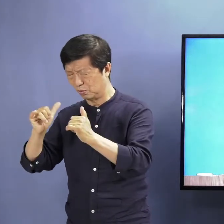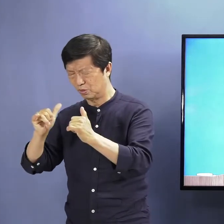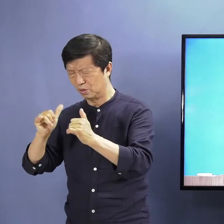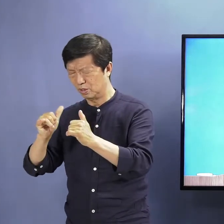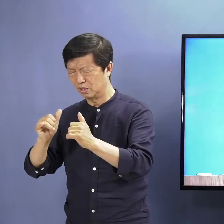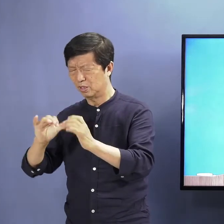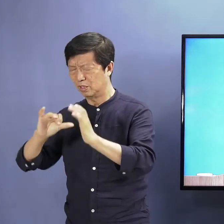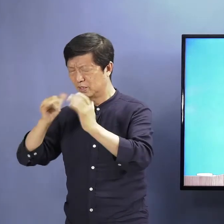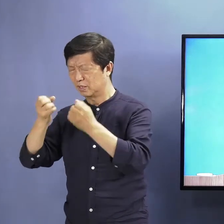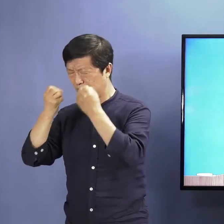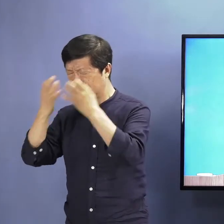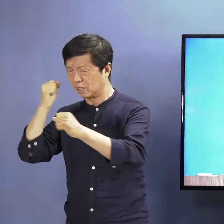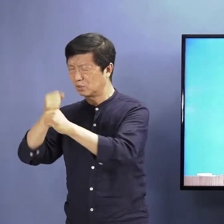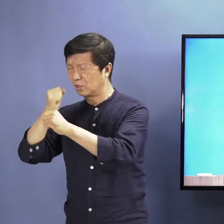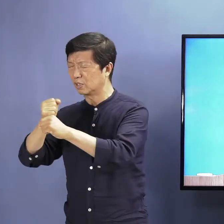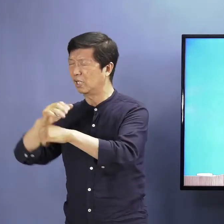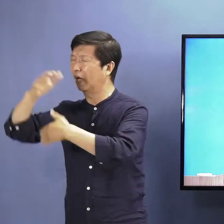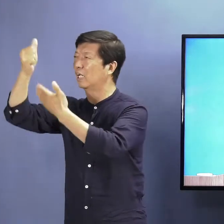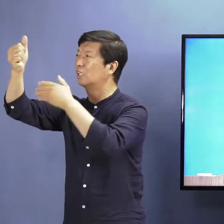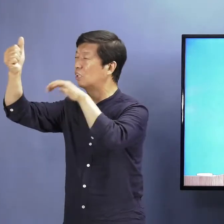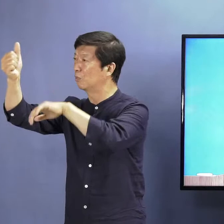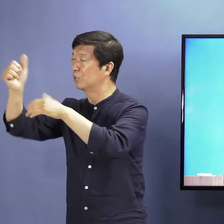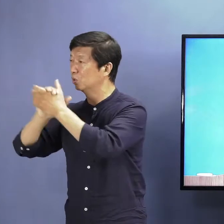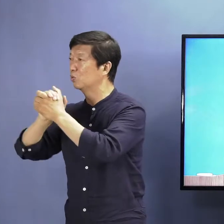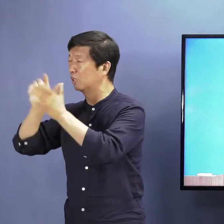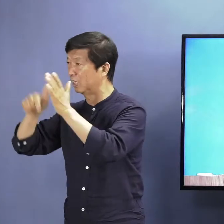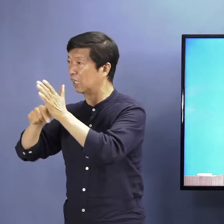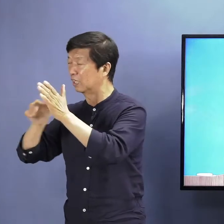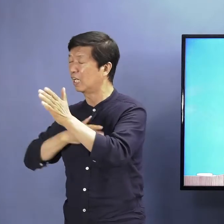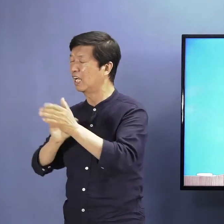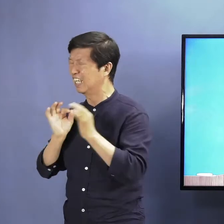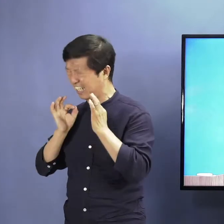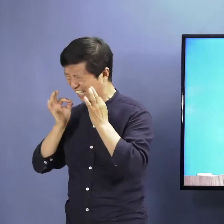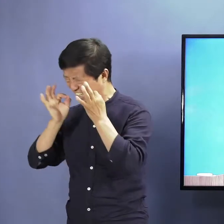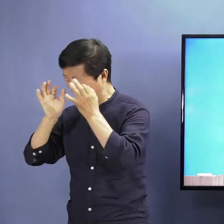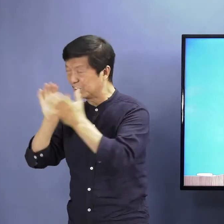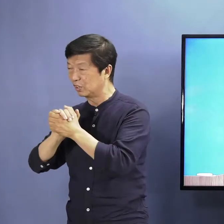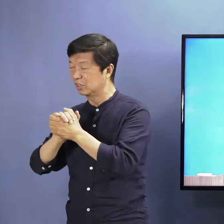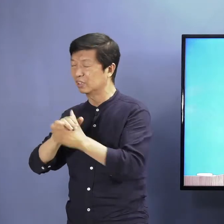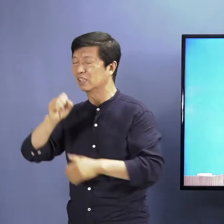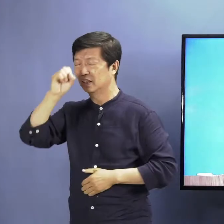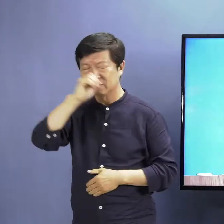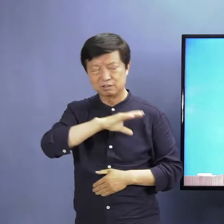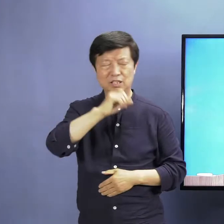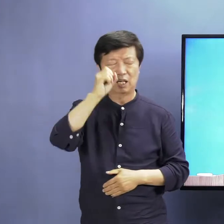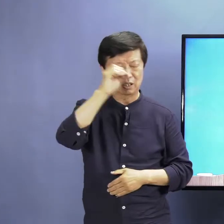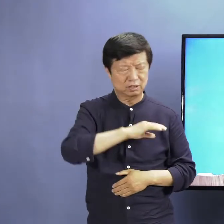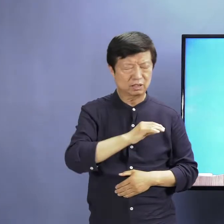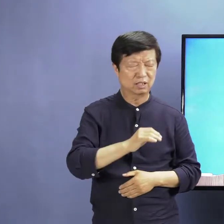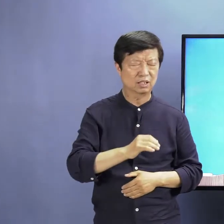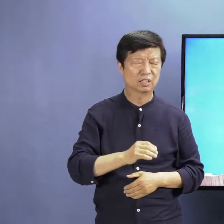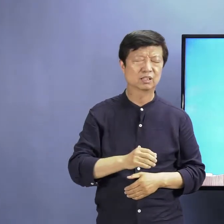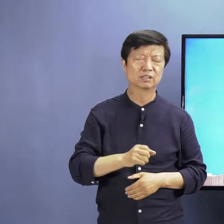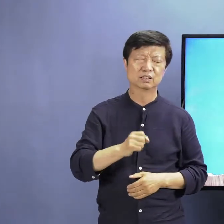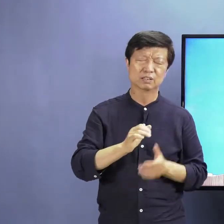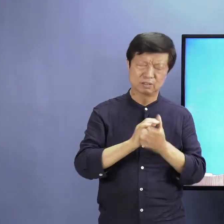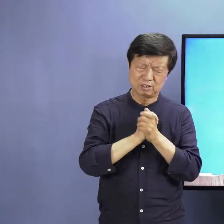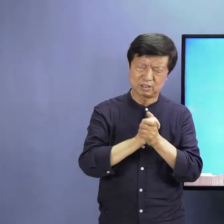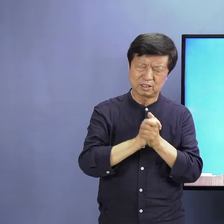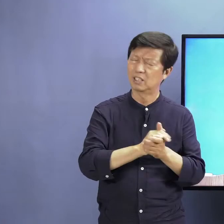세상을 창조하시는 분, 그분 앞에 기도하는 건데 말이죠. 아멘. 진실로 그러합니다.